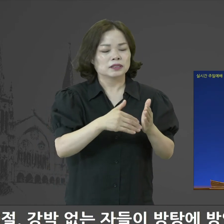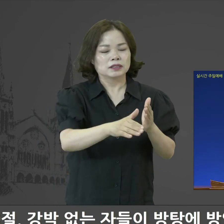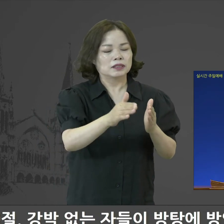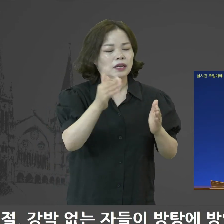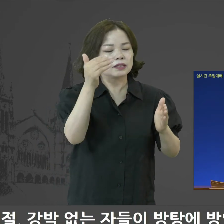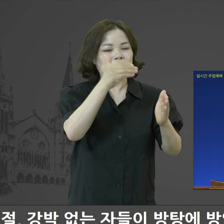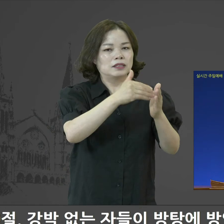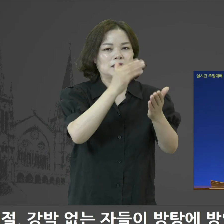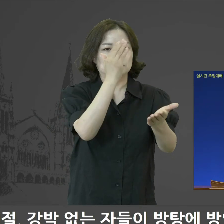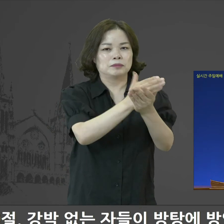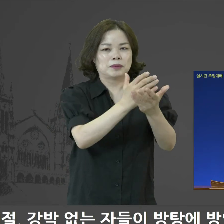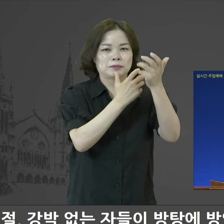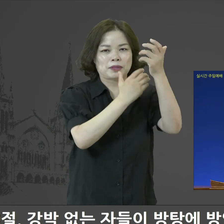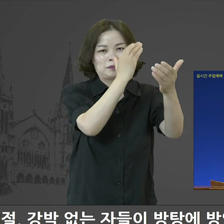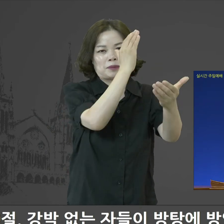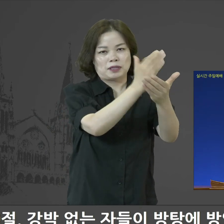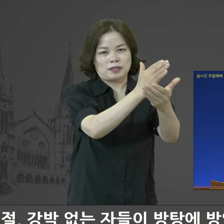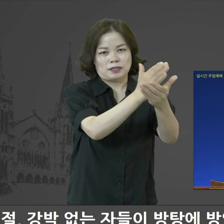됩니다.